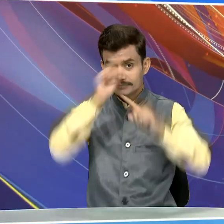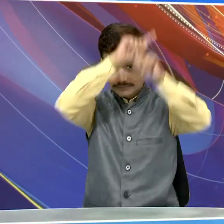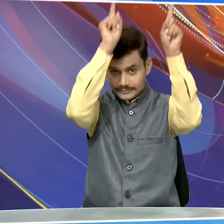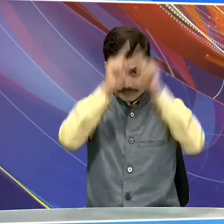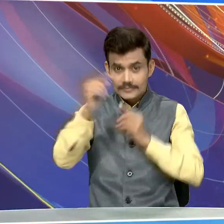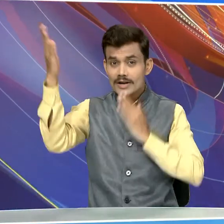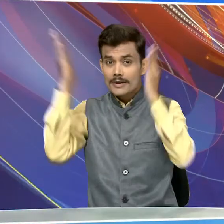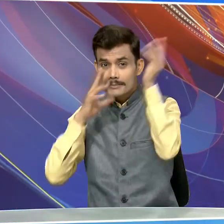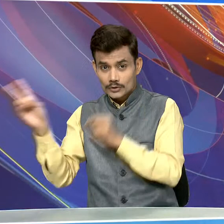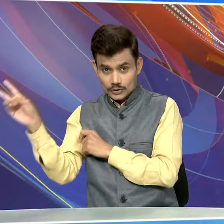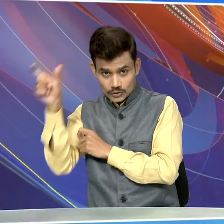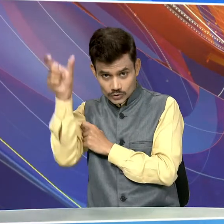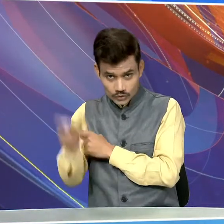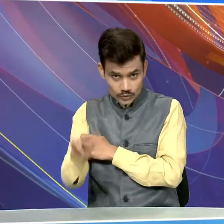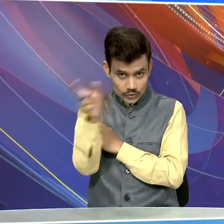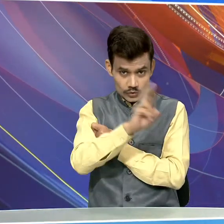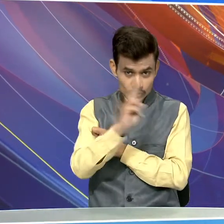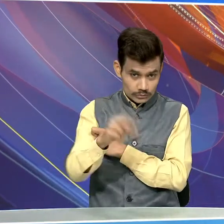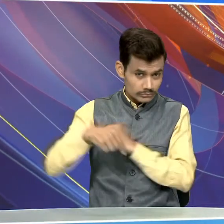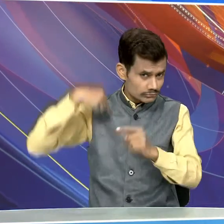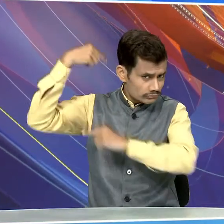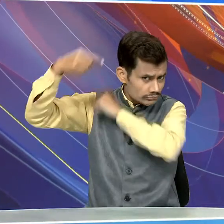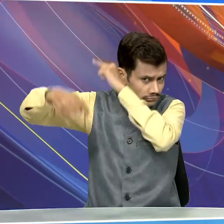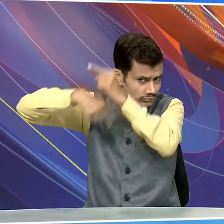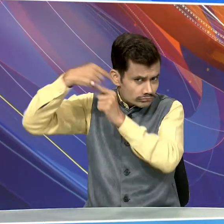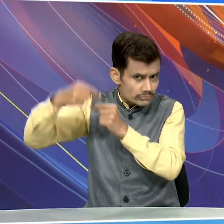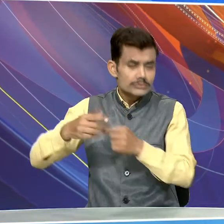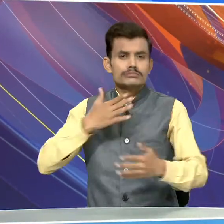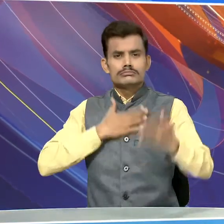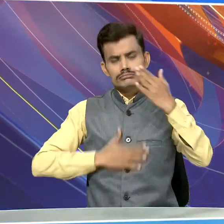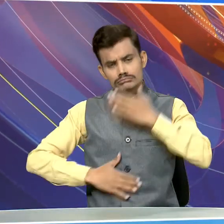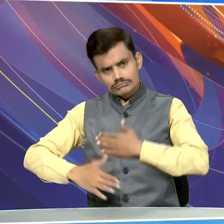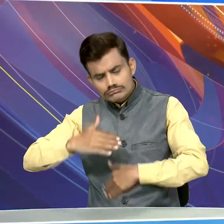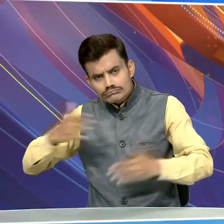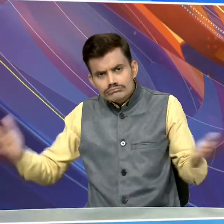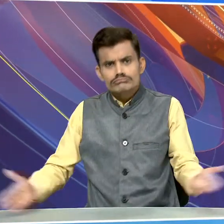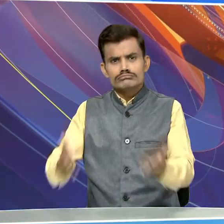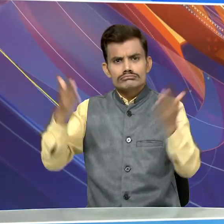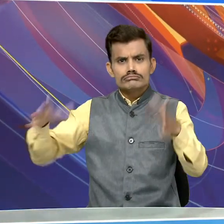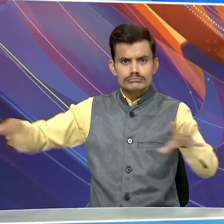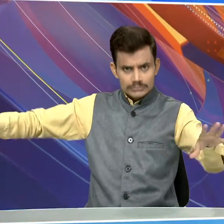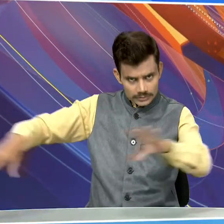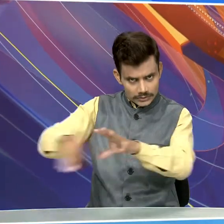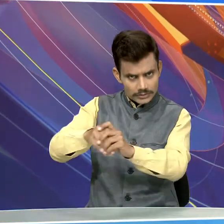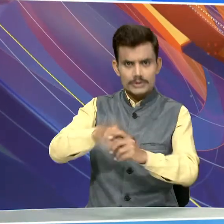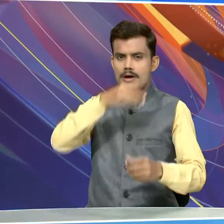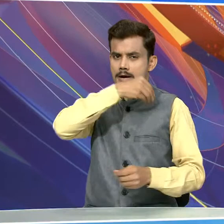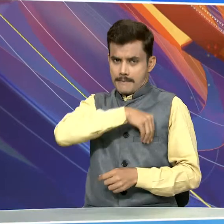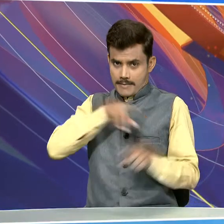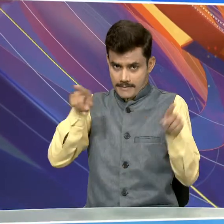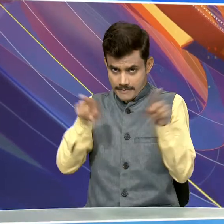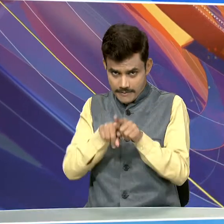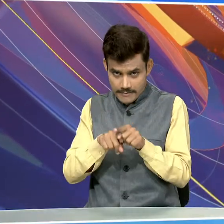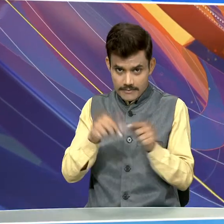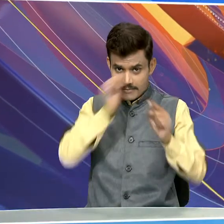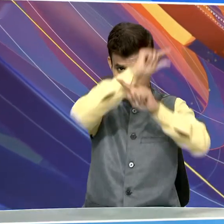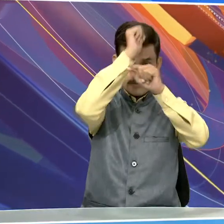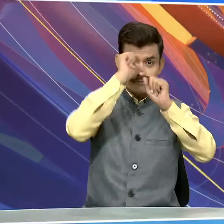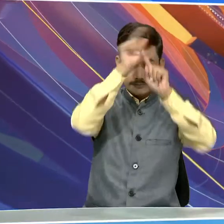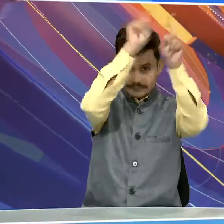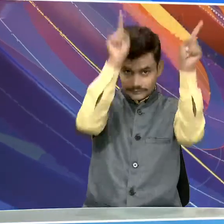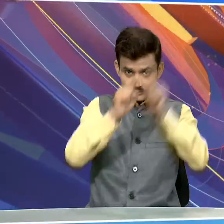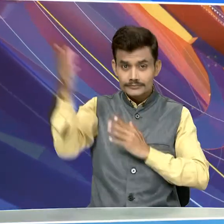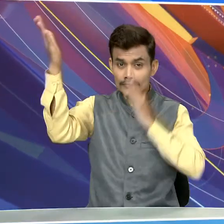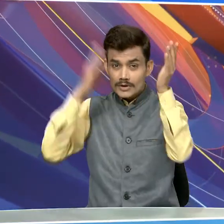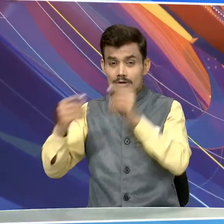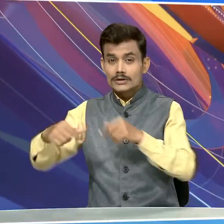भारत और मलेशिया दोनों देशों का पूरे क्षेत्र की शांति और समृद्धि में साझा हित है। दोनों लोकतंत्रों के बीच एक